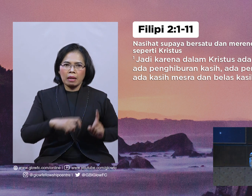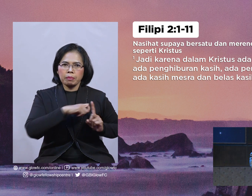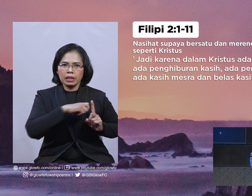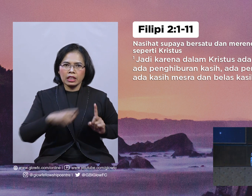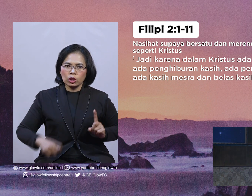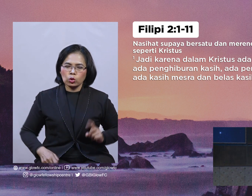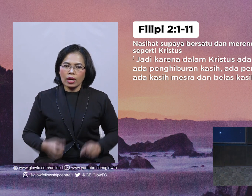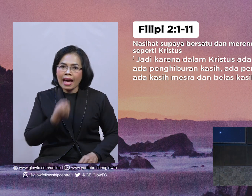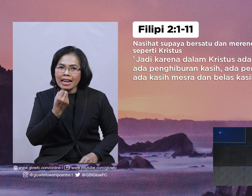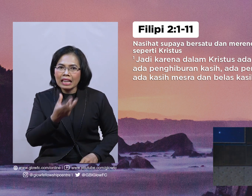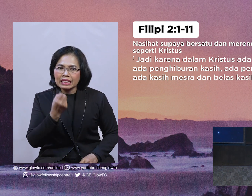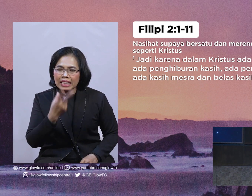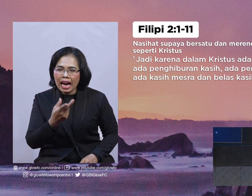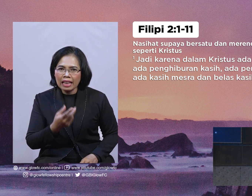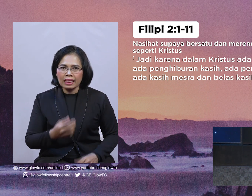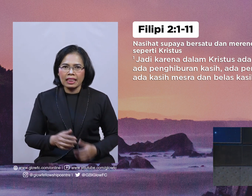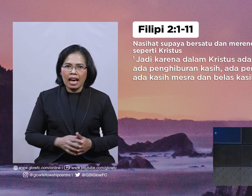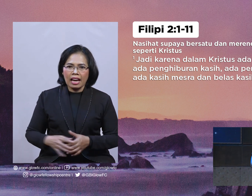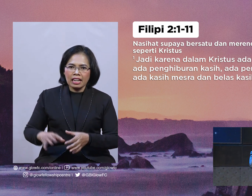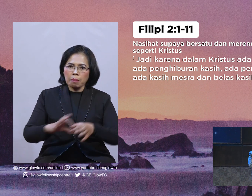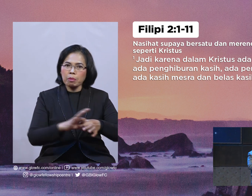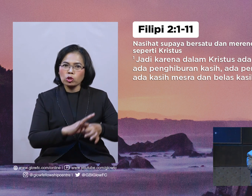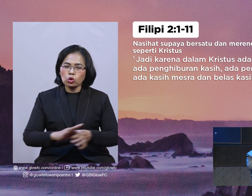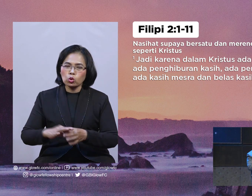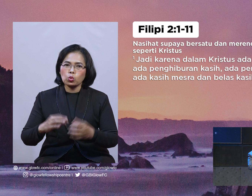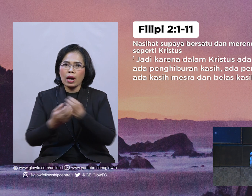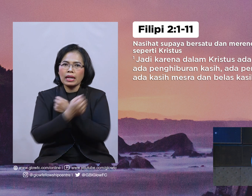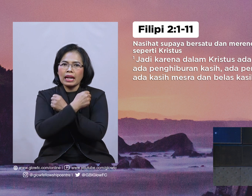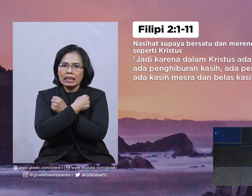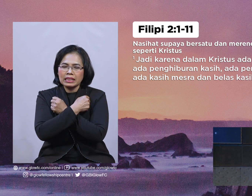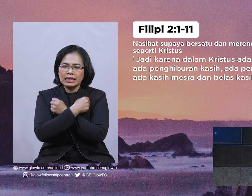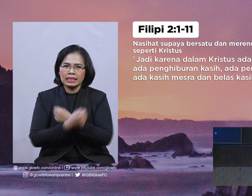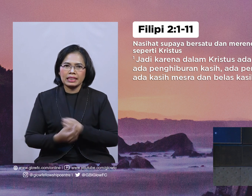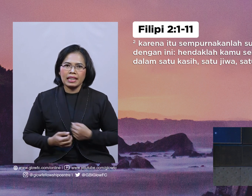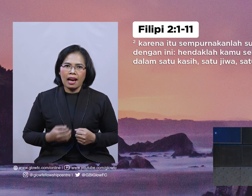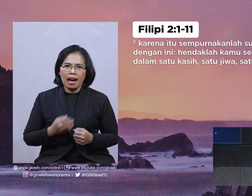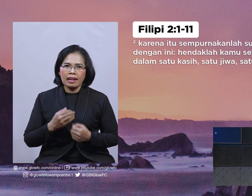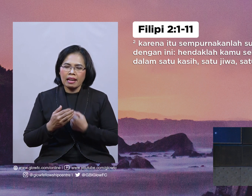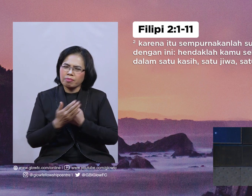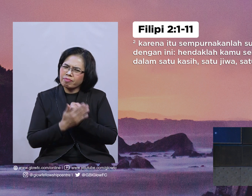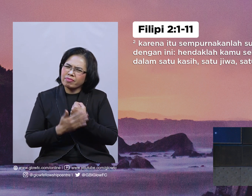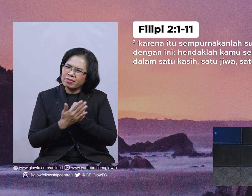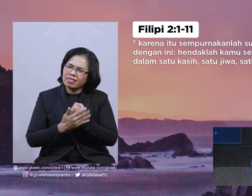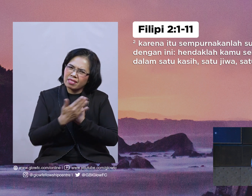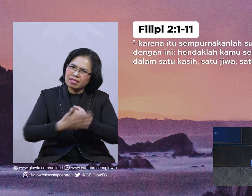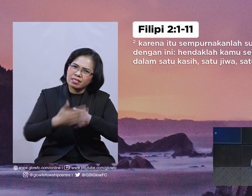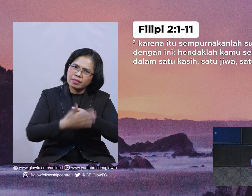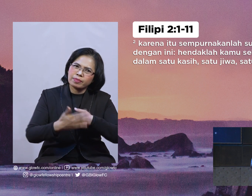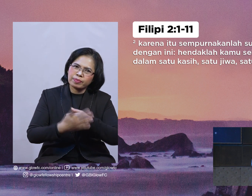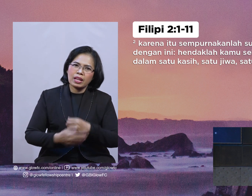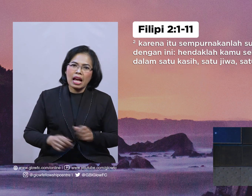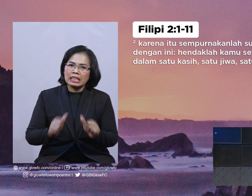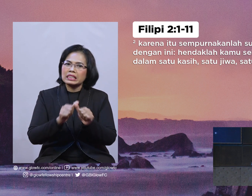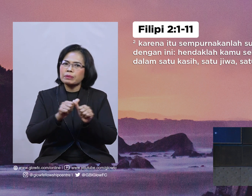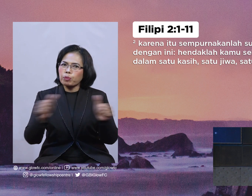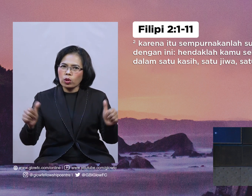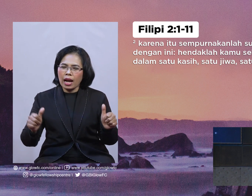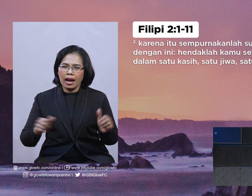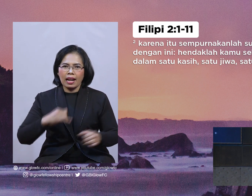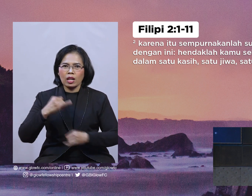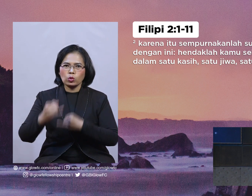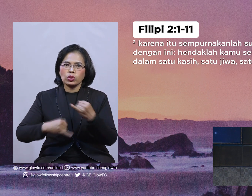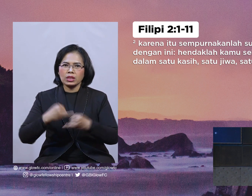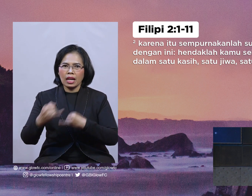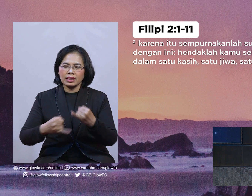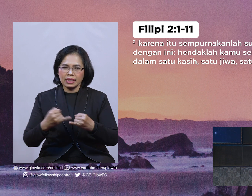kasih Ada persekutuan roh Ada kasih mesra dan belas kasihan karena itu sempurnakanlah sukacitaku dengan